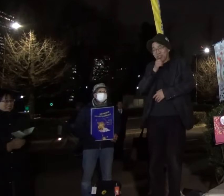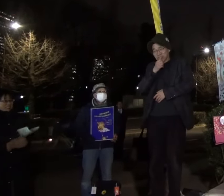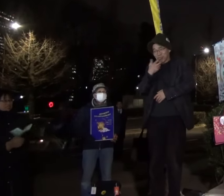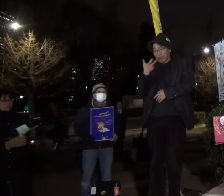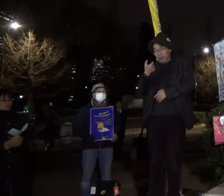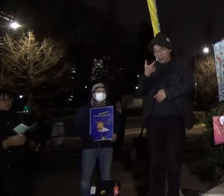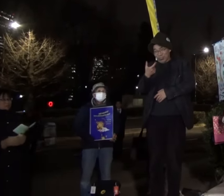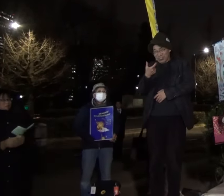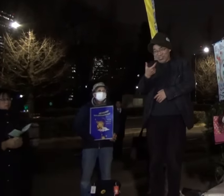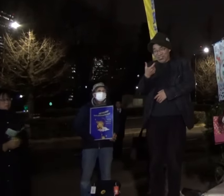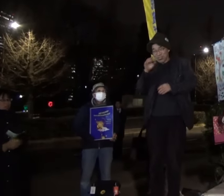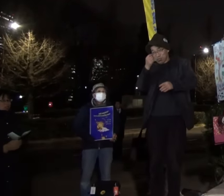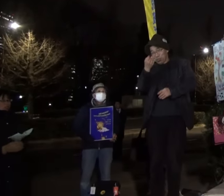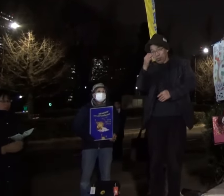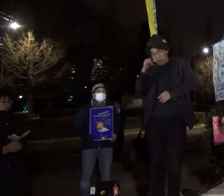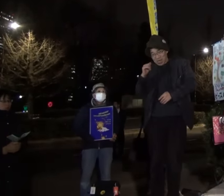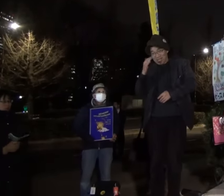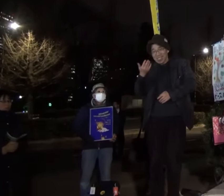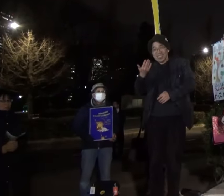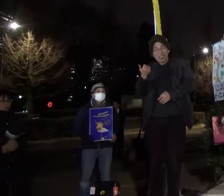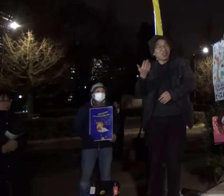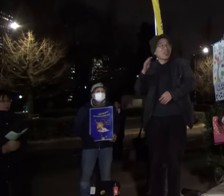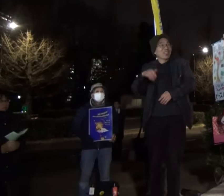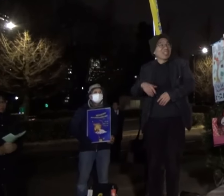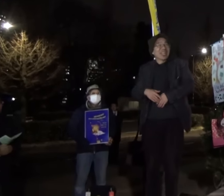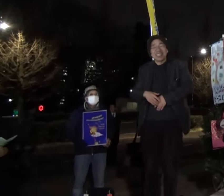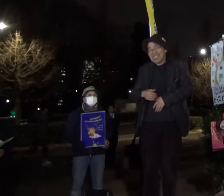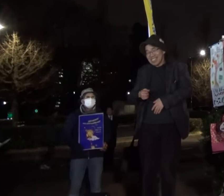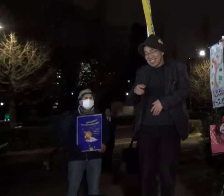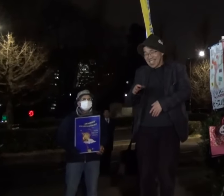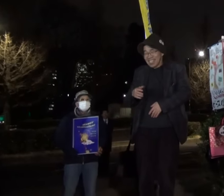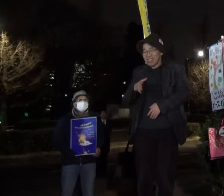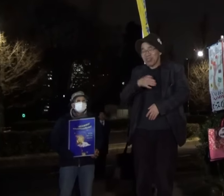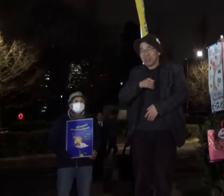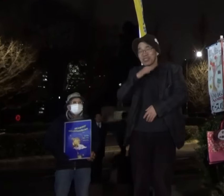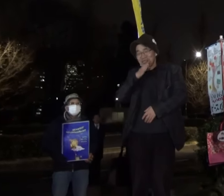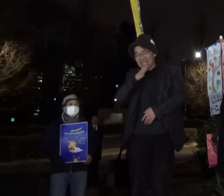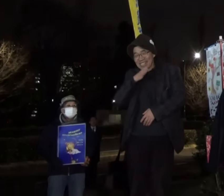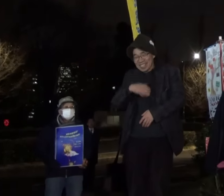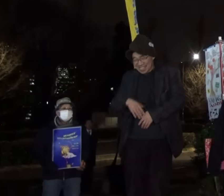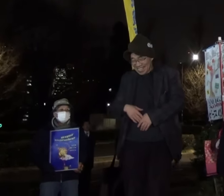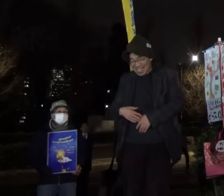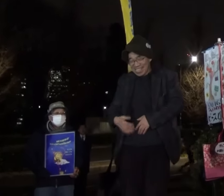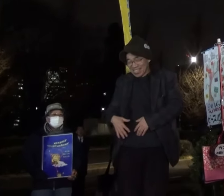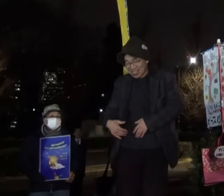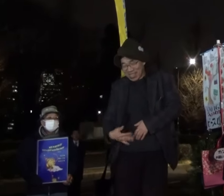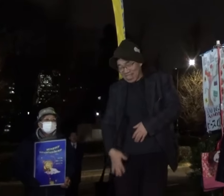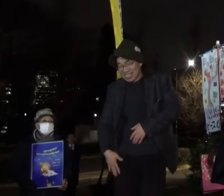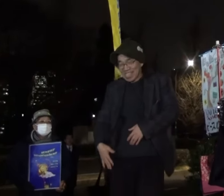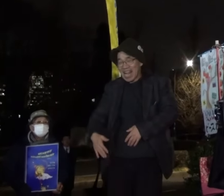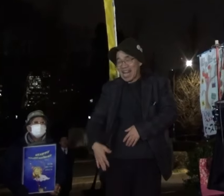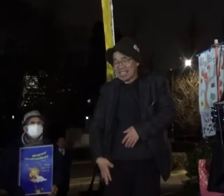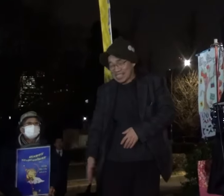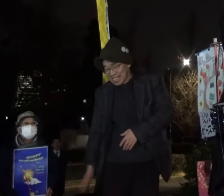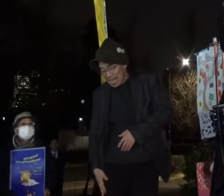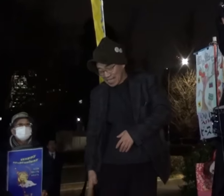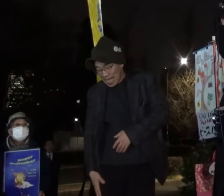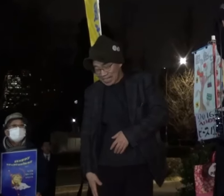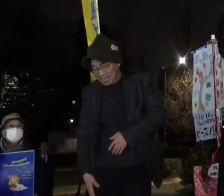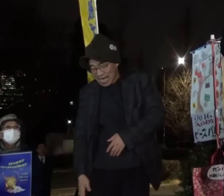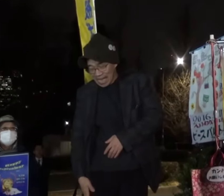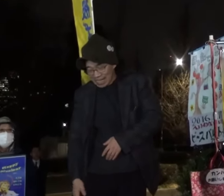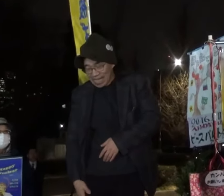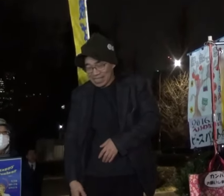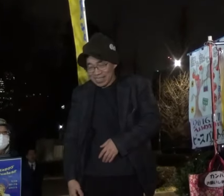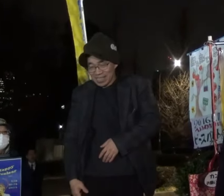。 別に年取ったから足腰が弱いわけじゃない。下がちょっとね、盤石じゃないん